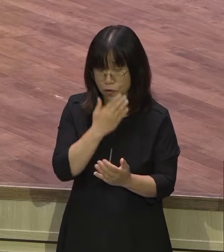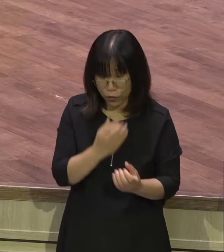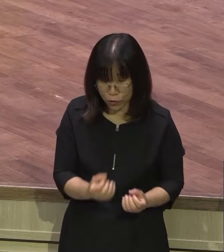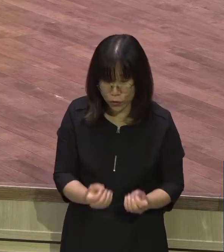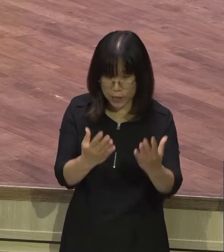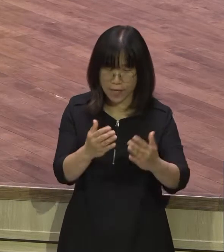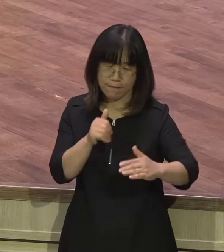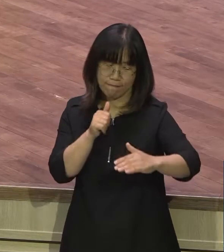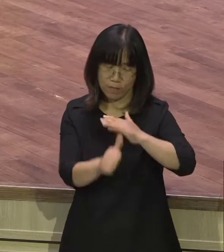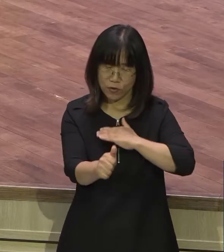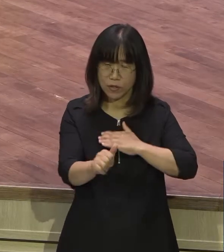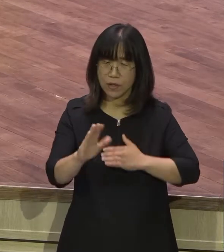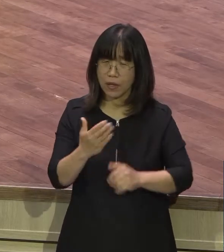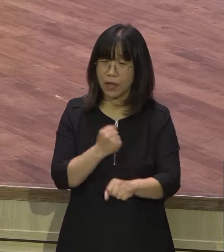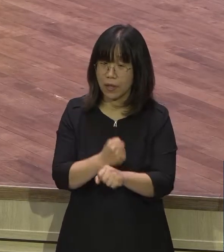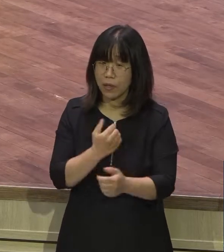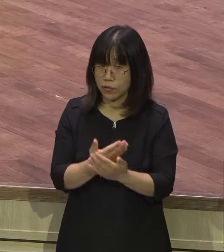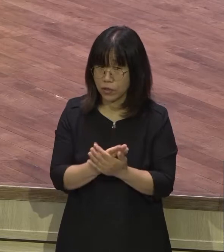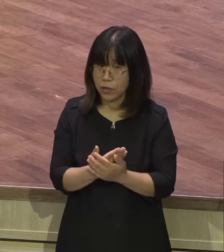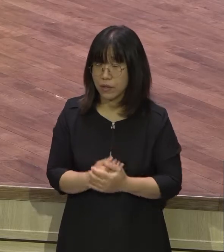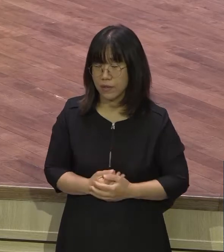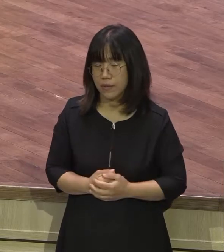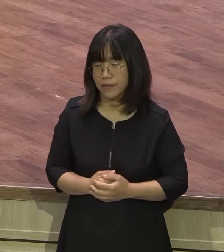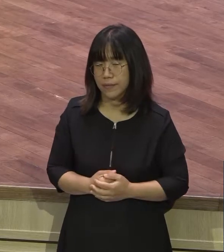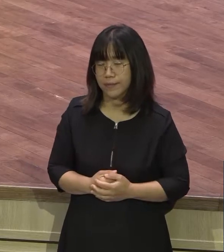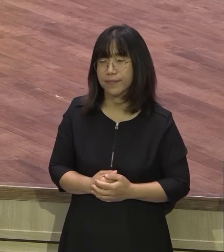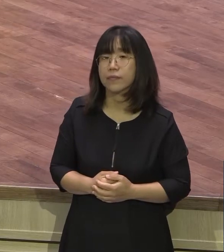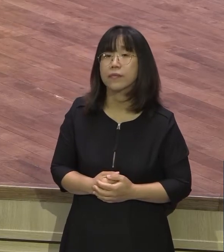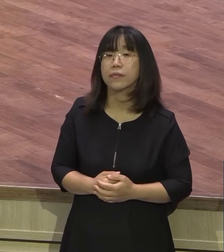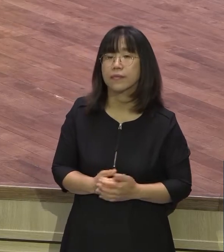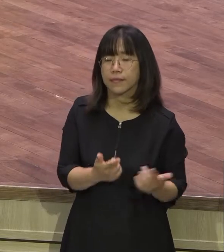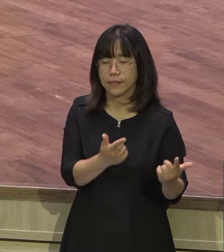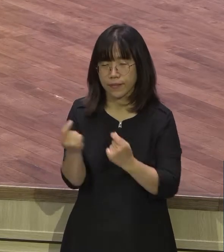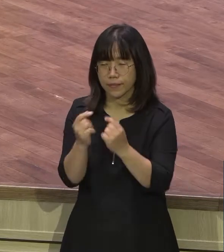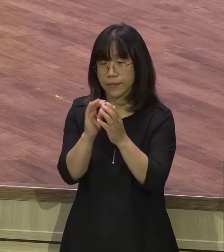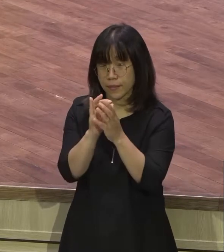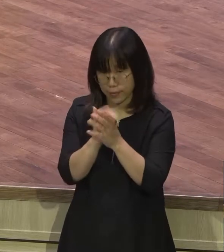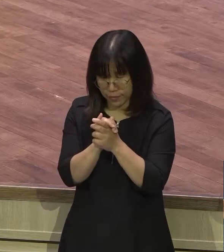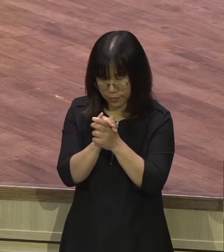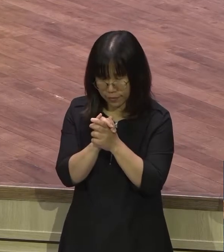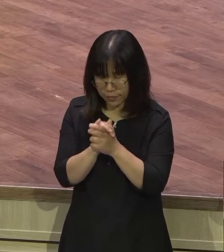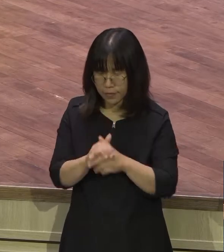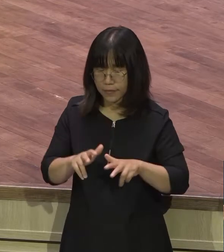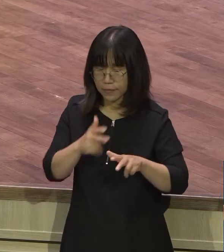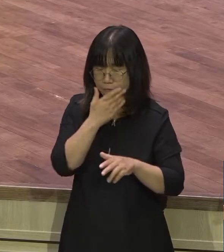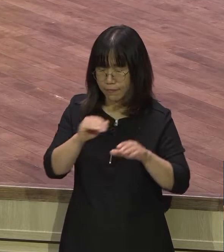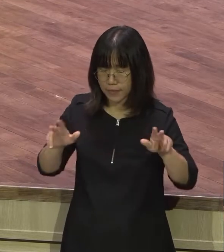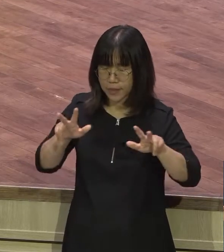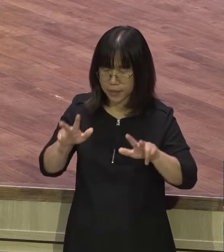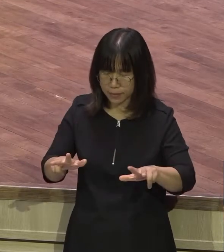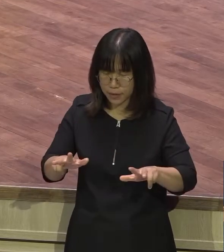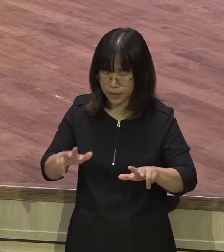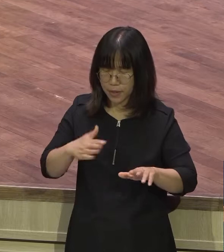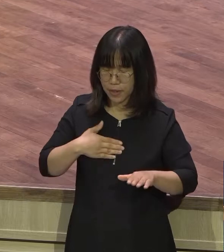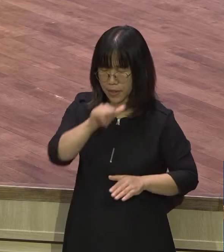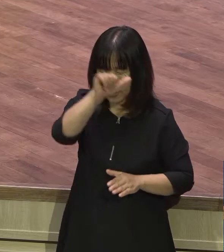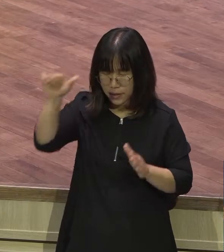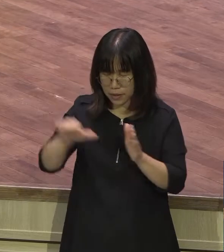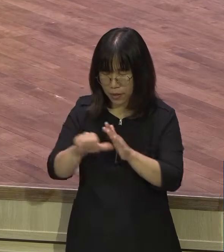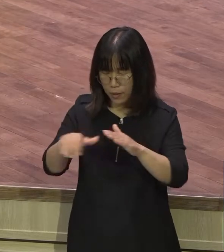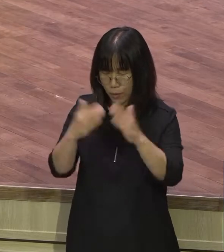그런 주역이 되기야 조사사 그런 마음으로 여러분 기도하시기 바랍니다 기도합시다 지금은 우리 인생의 모든